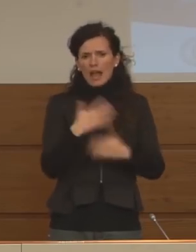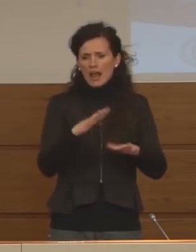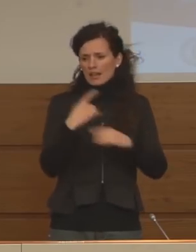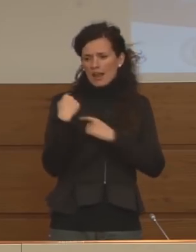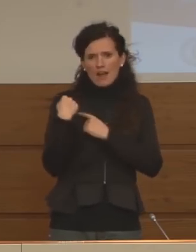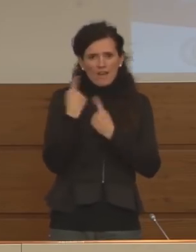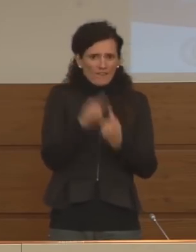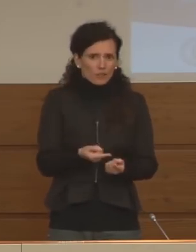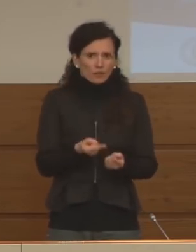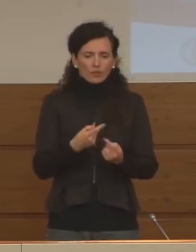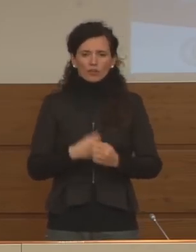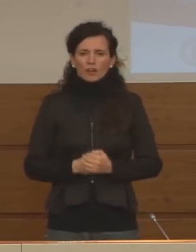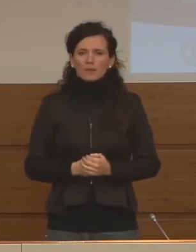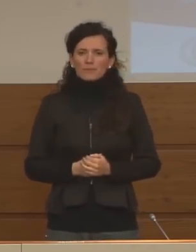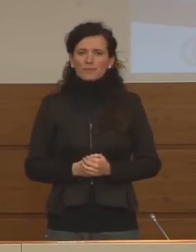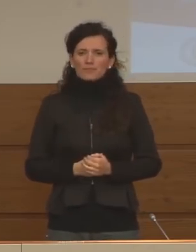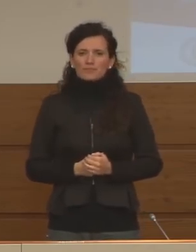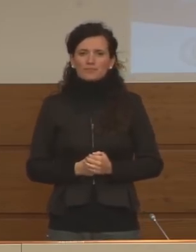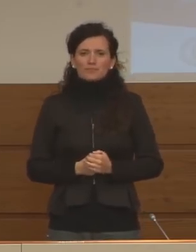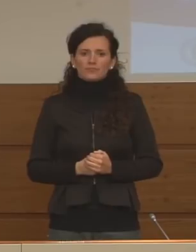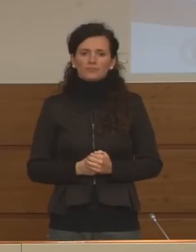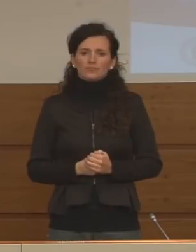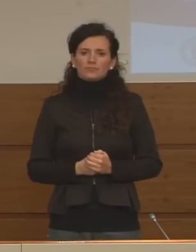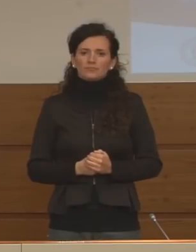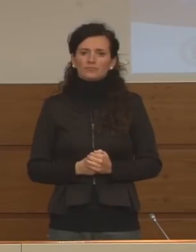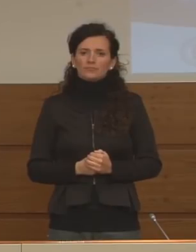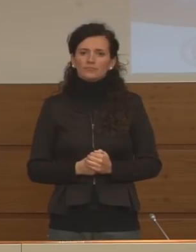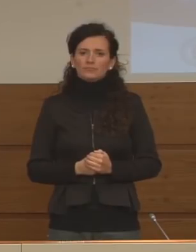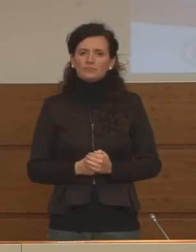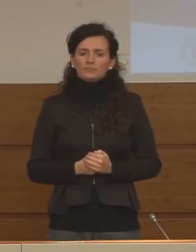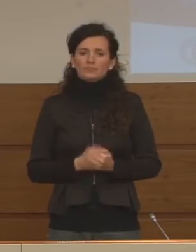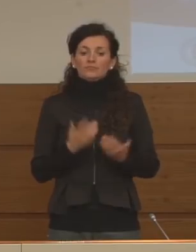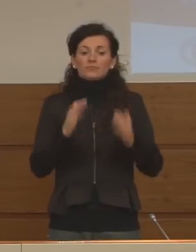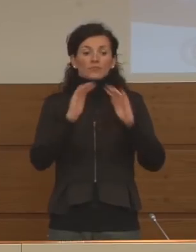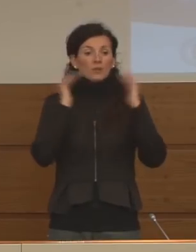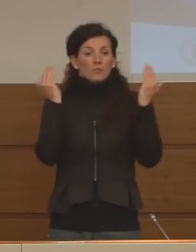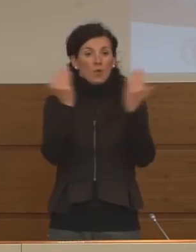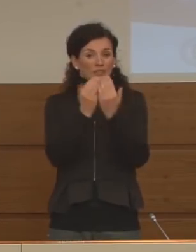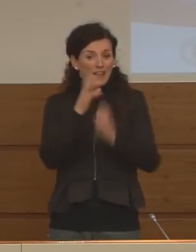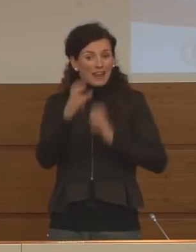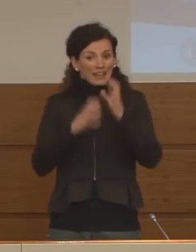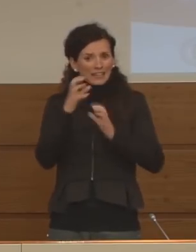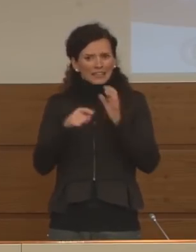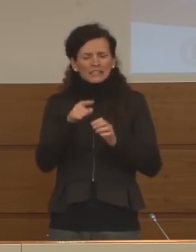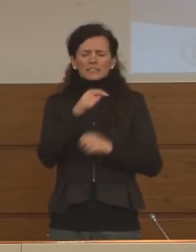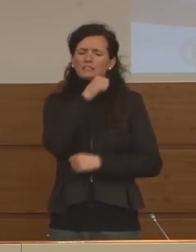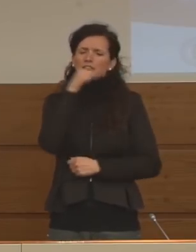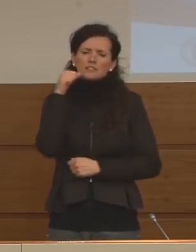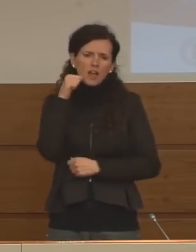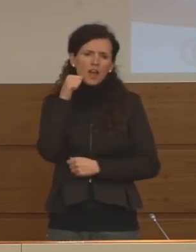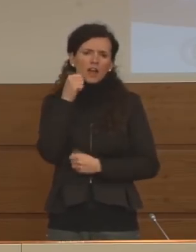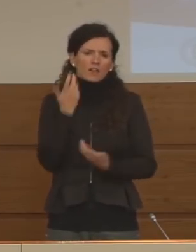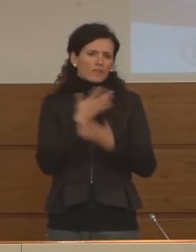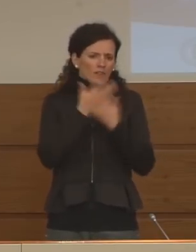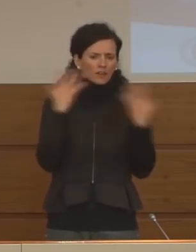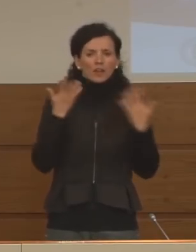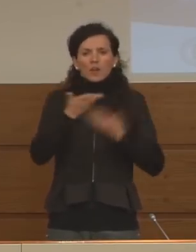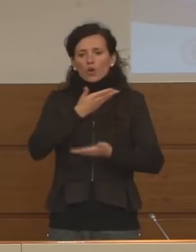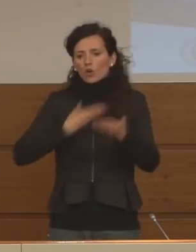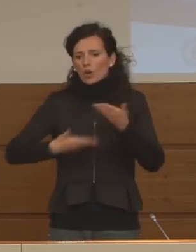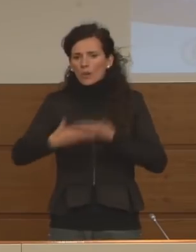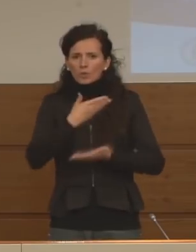in una crisi mondiale c'è bisogno evidentemente di collaborazione senza